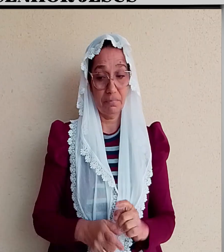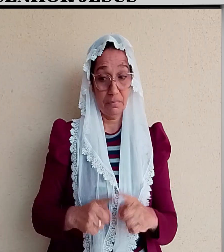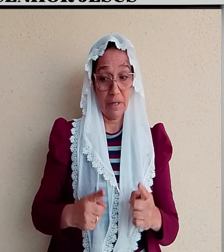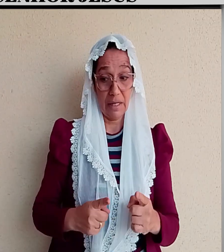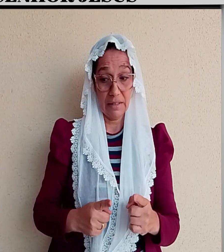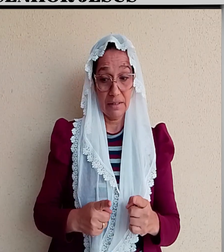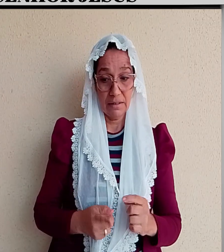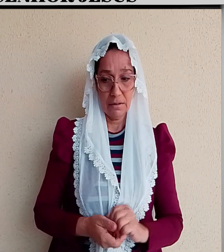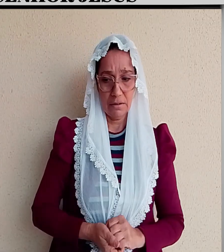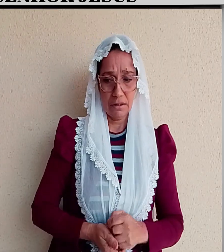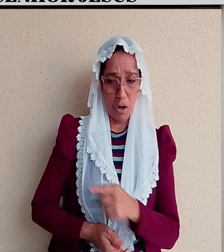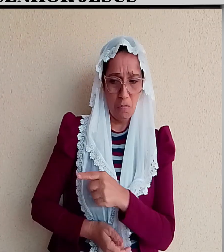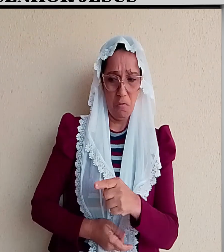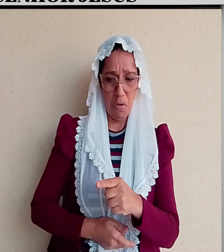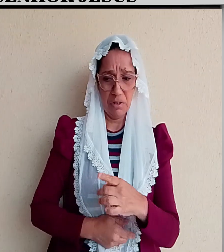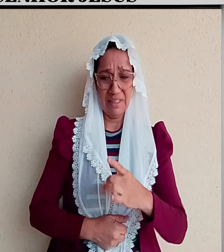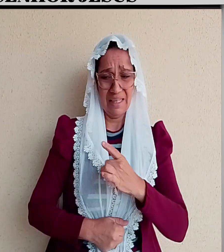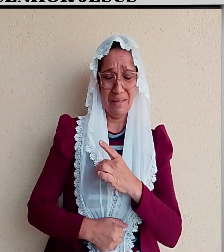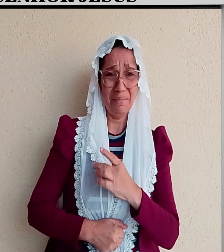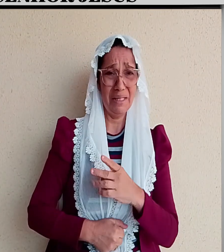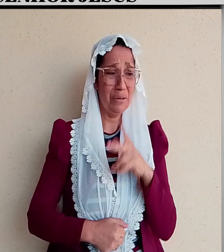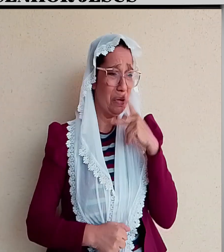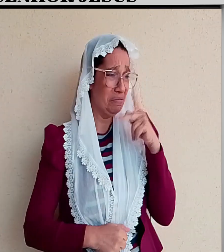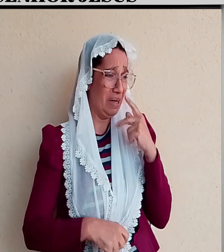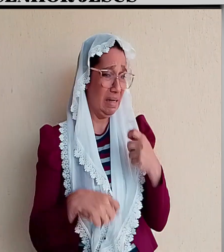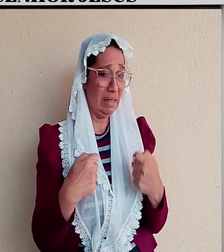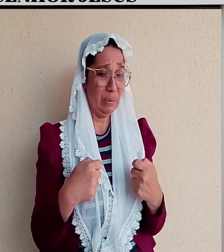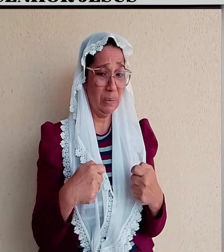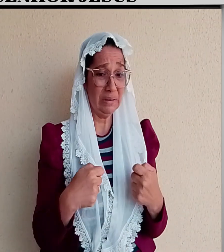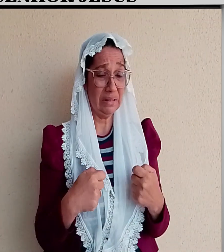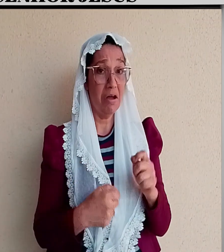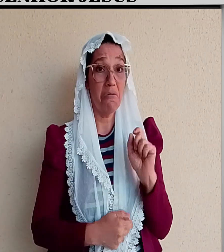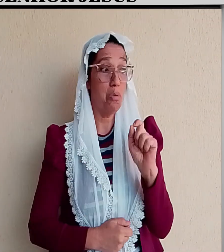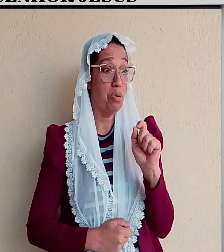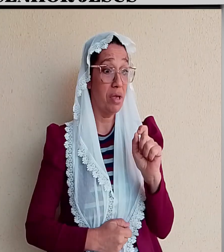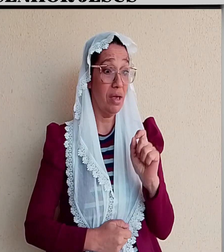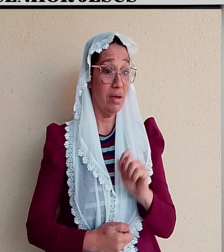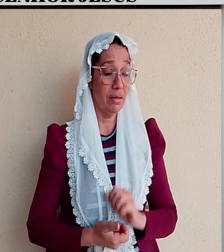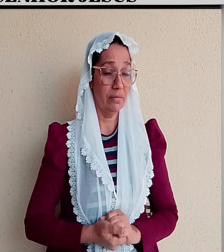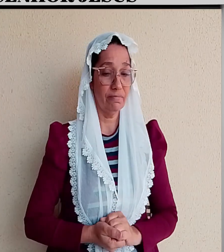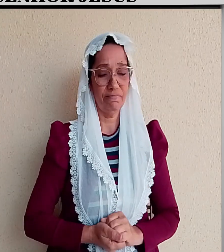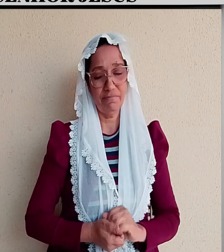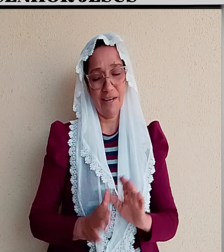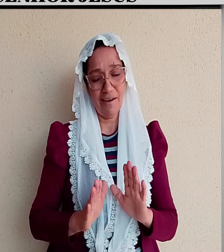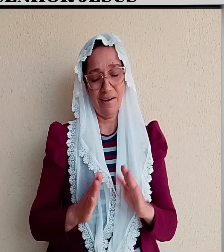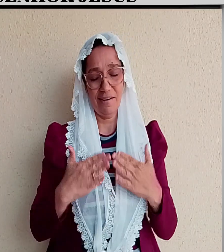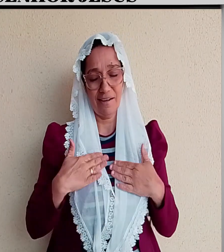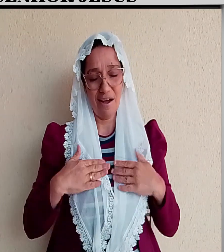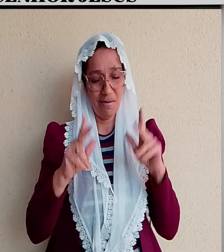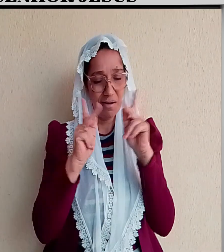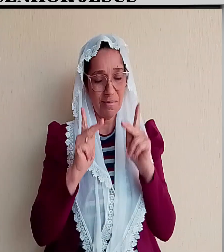entregarem, não vos dê cuidado como ou o que haveis de falar, porque naquela